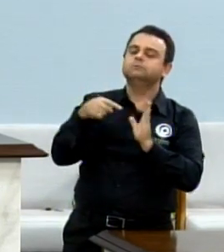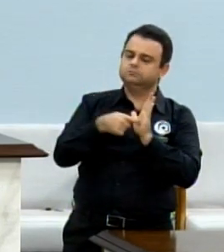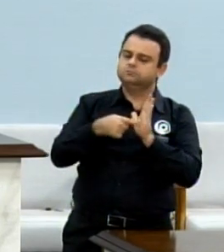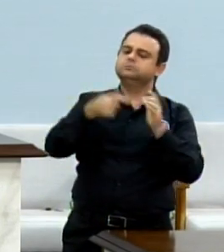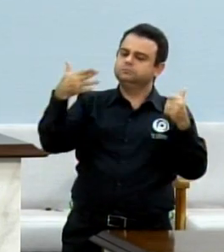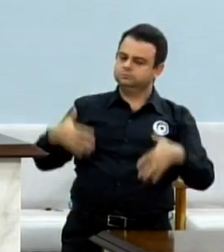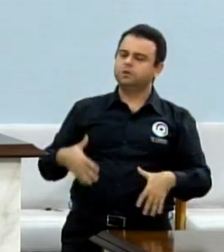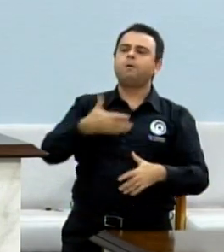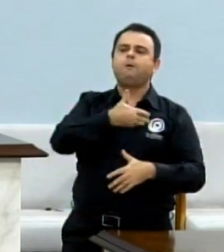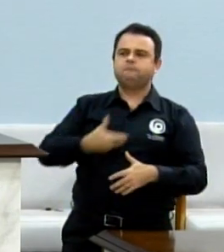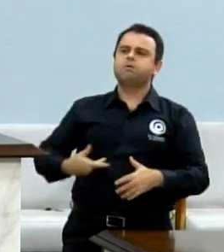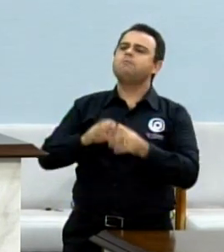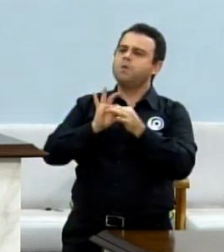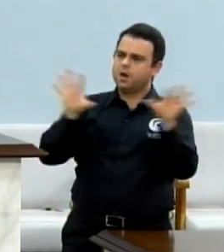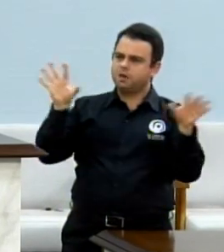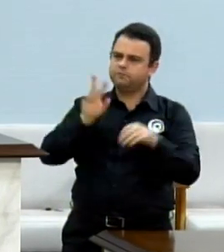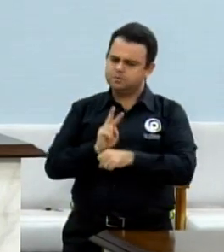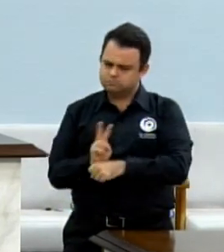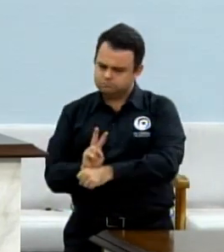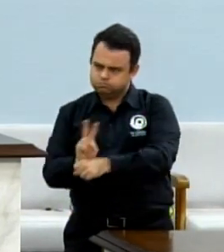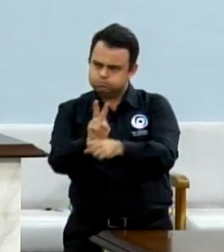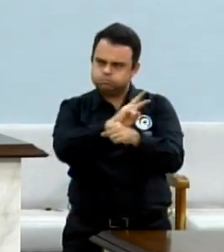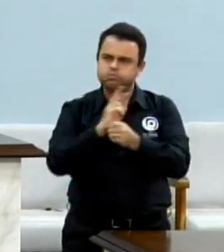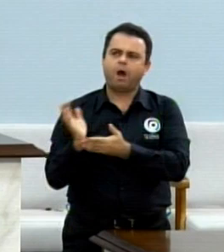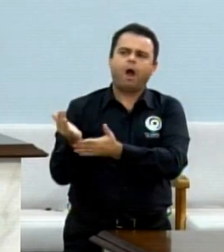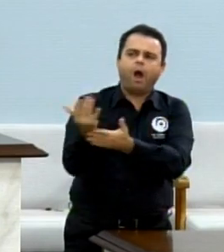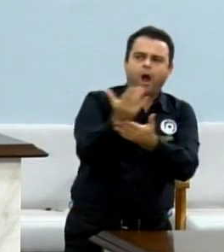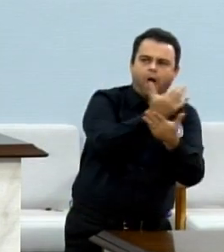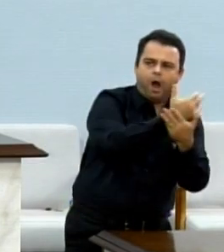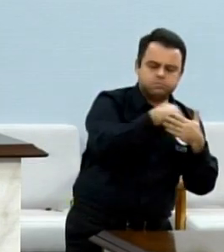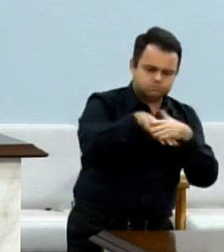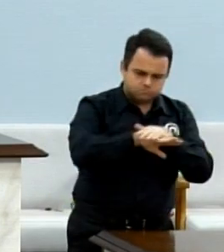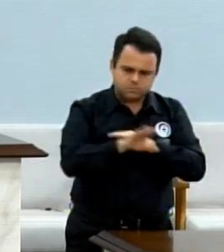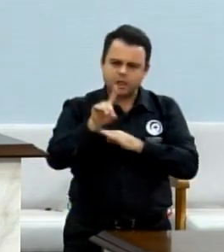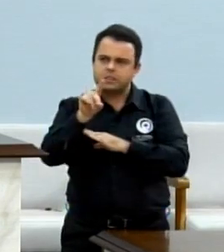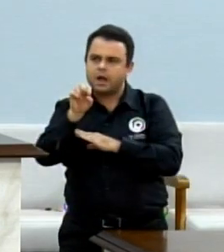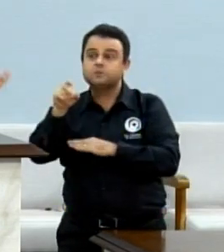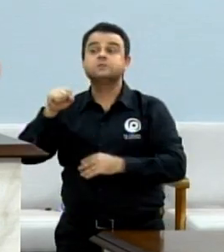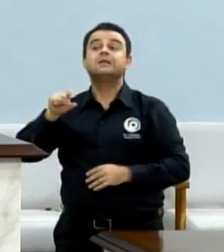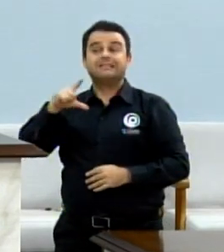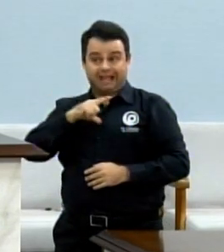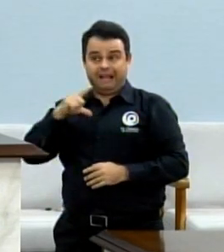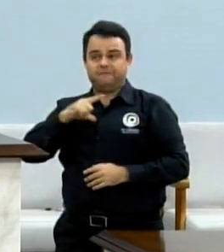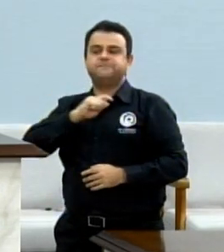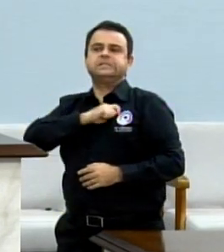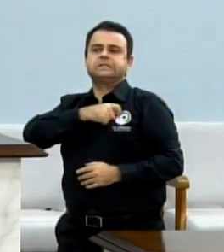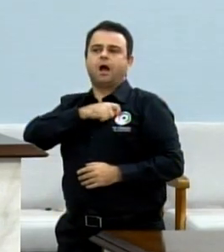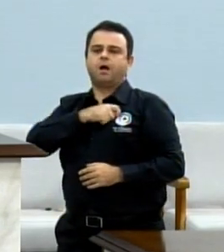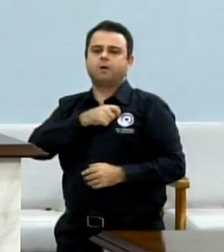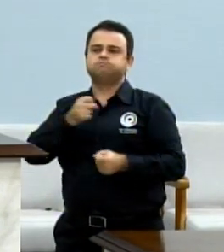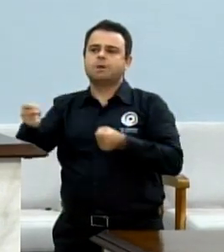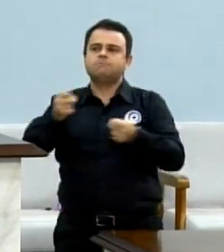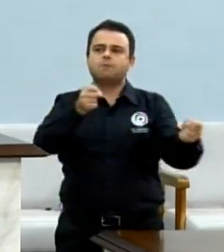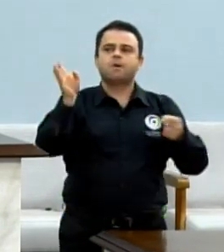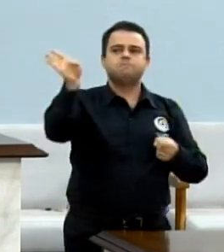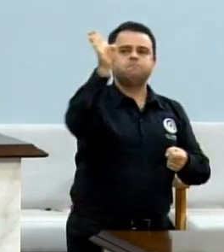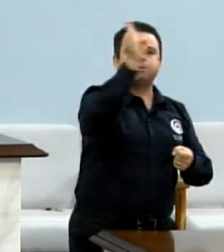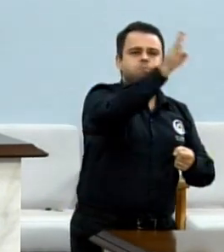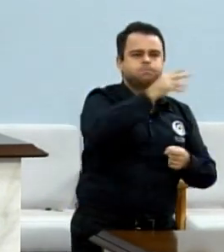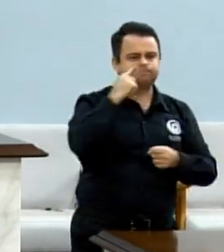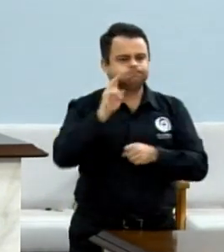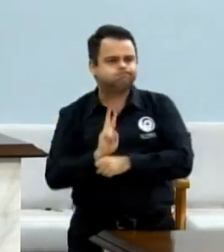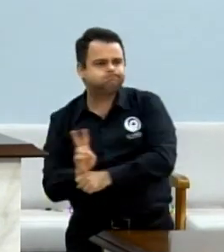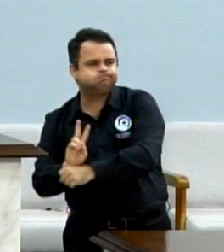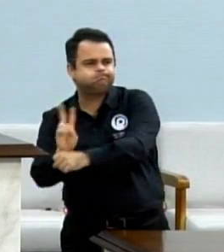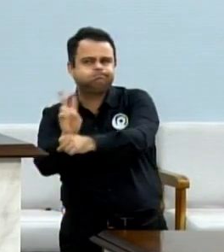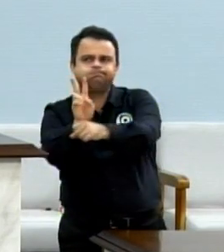Então, após essa entrada, eles estão se mobilizando de modo absurdo para fiscalizar, porque é uma legislação arrecadatória e todos nós sabemos disso.